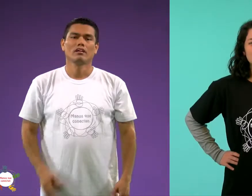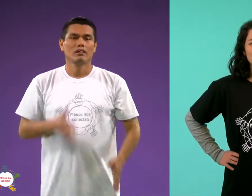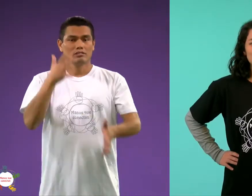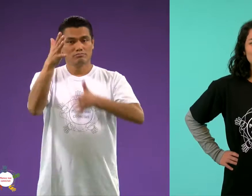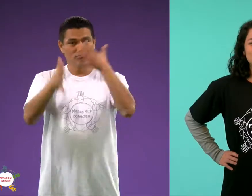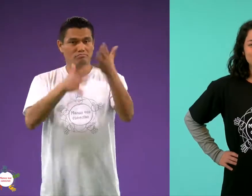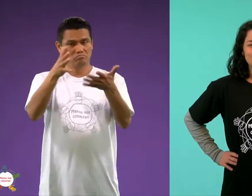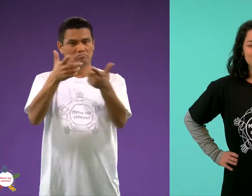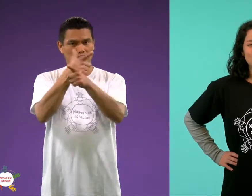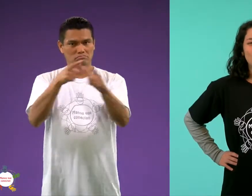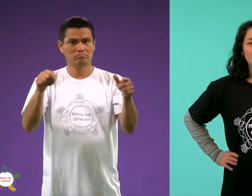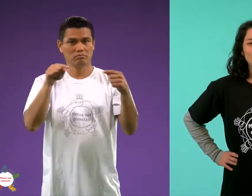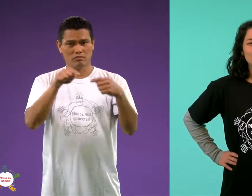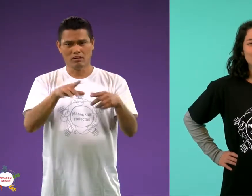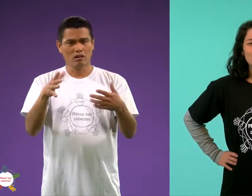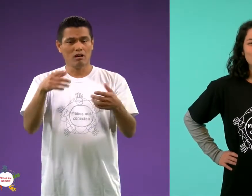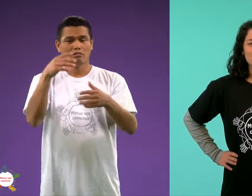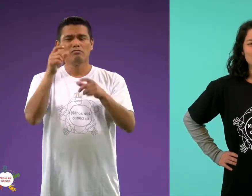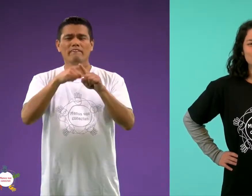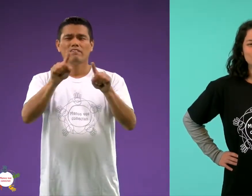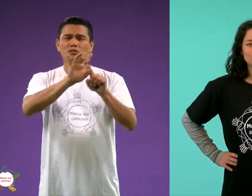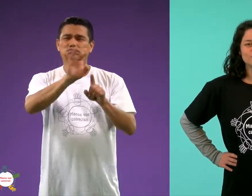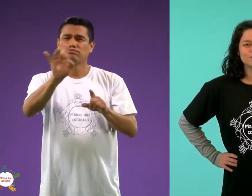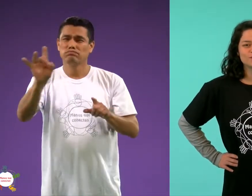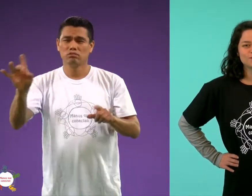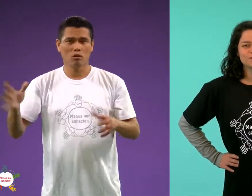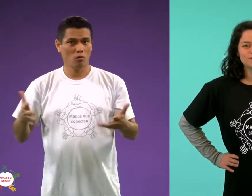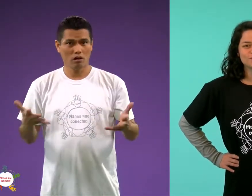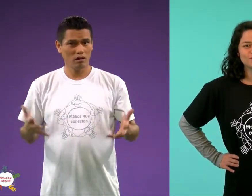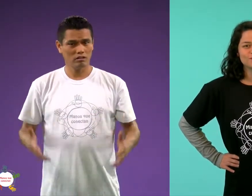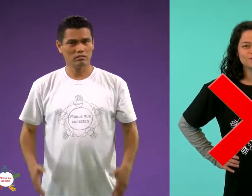Las lenguas de señas no tienen variación.